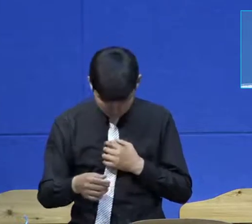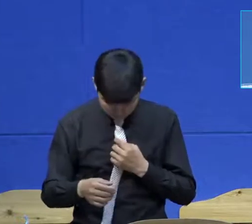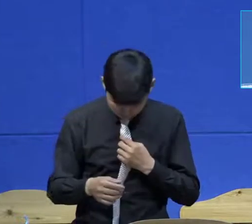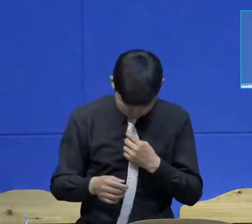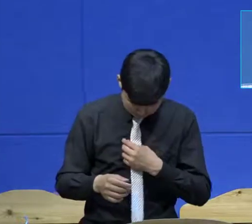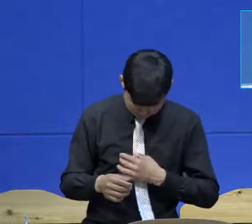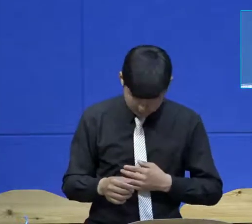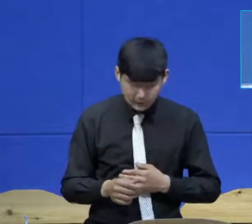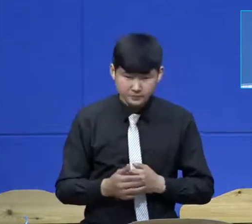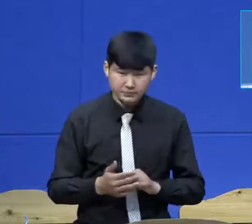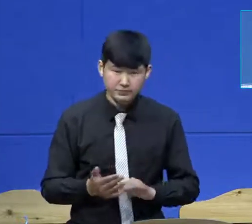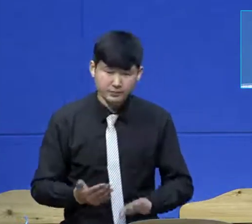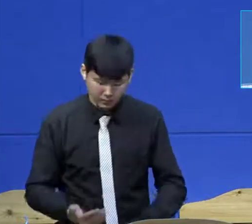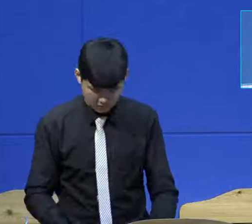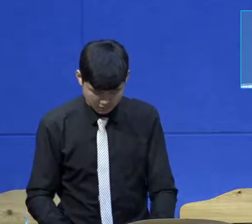нөгөө